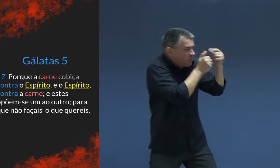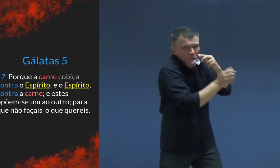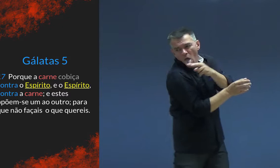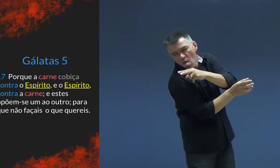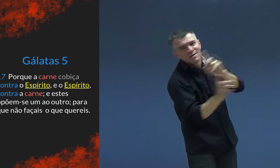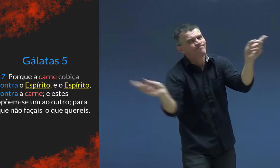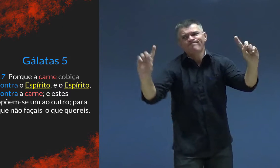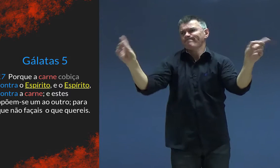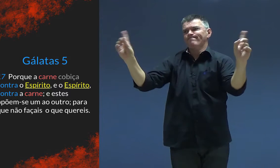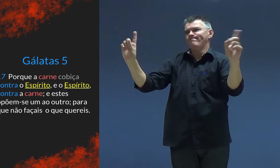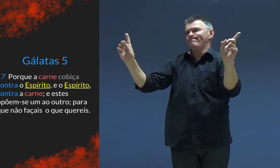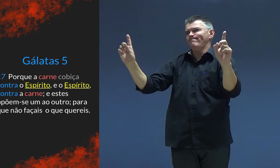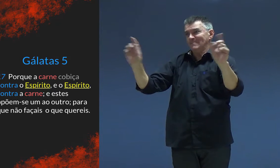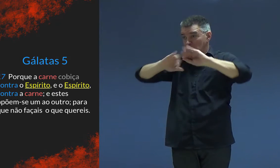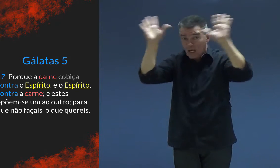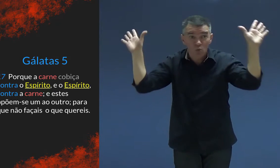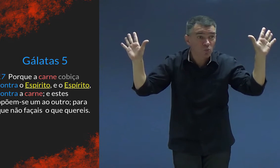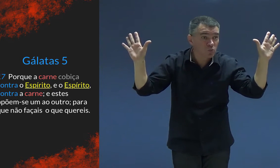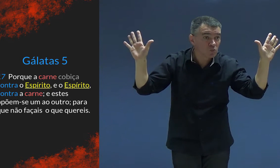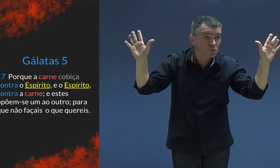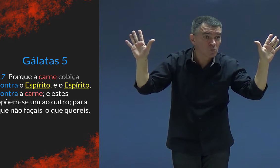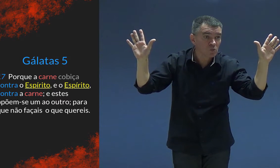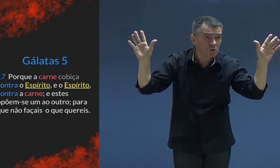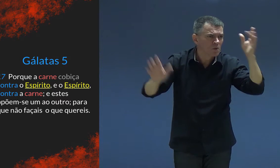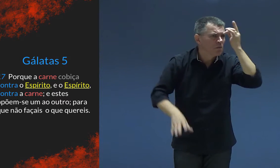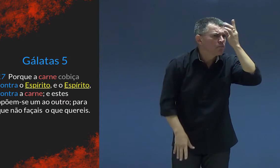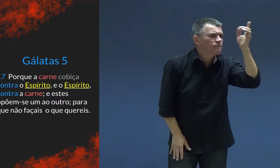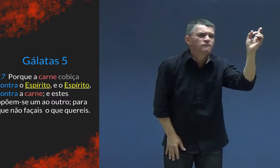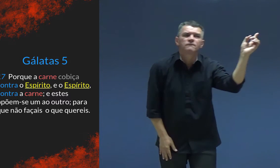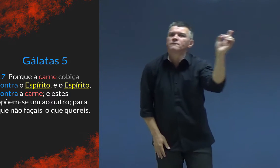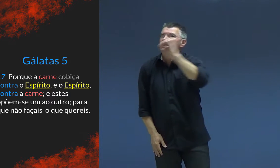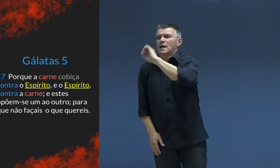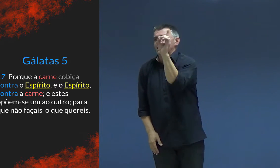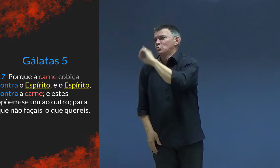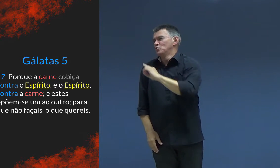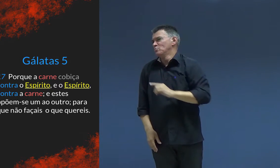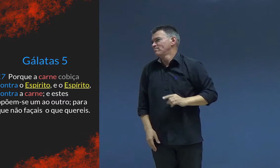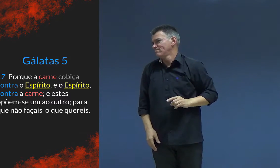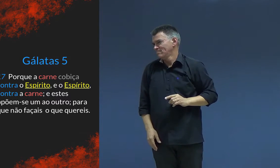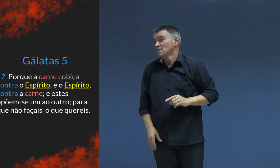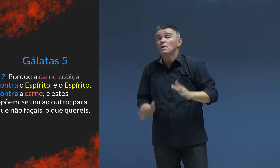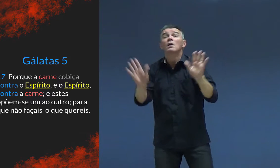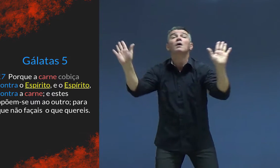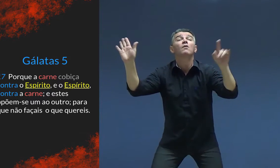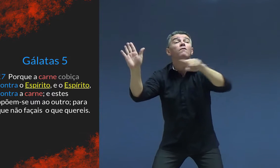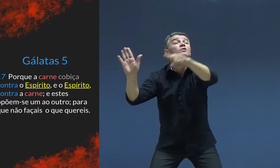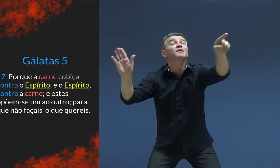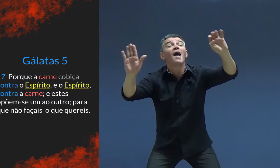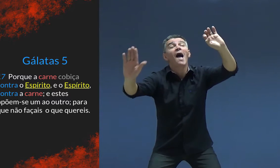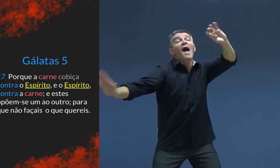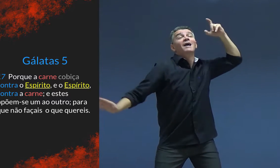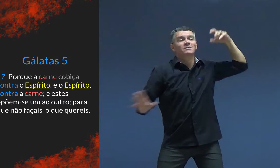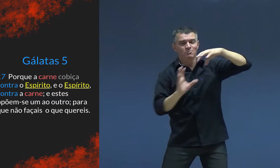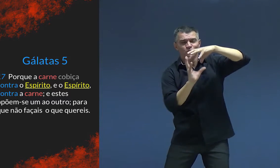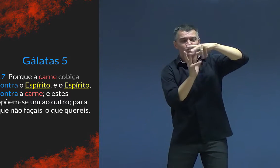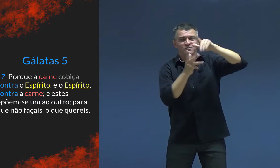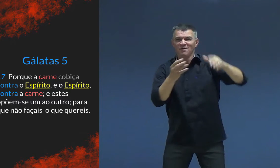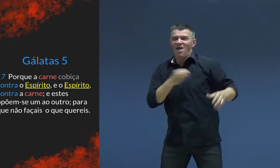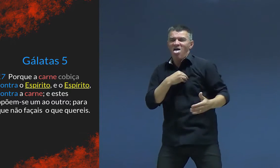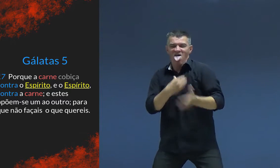um alvo pra você, entendeu? E isso não é fácil. Né? Quando você